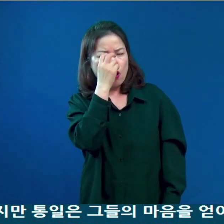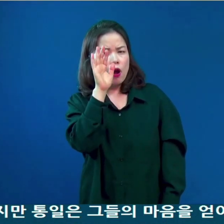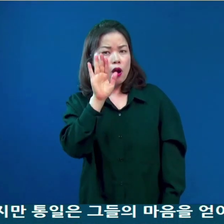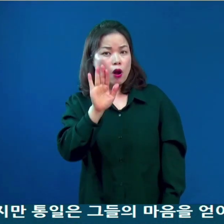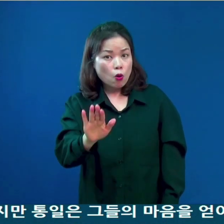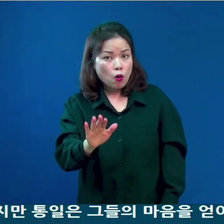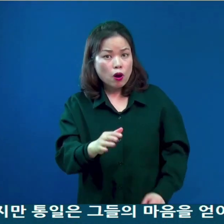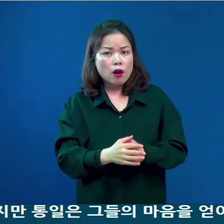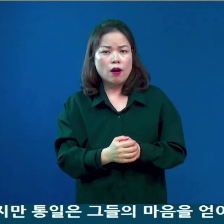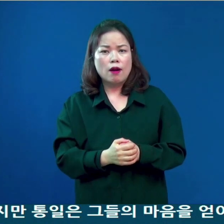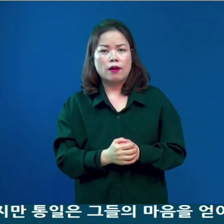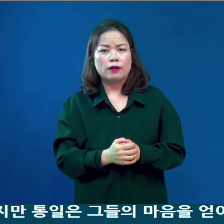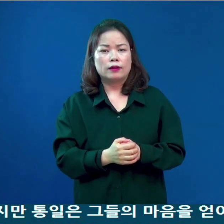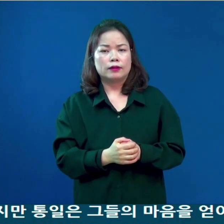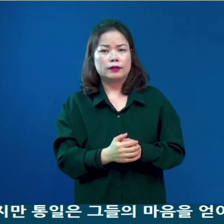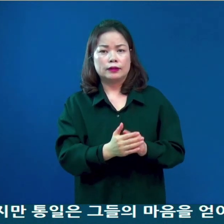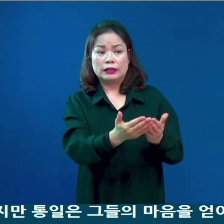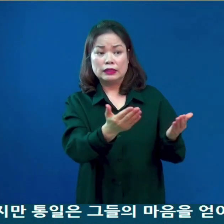이들이